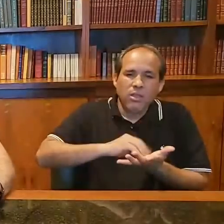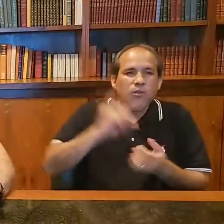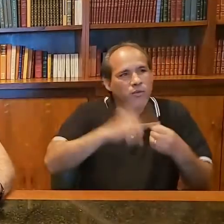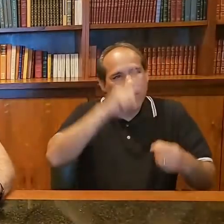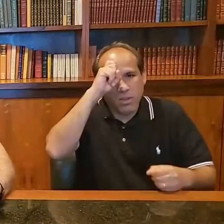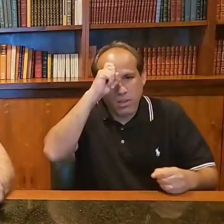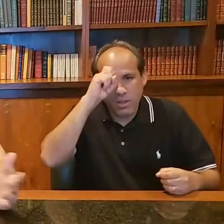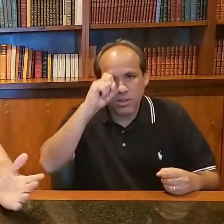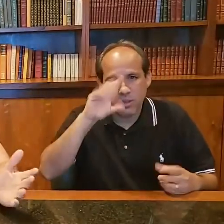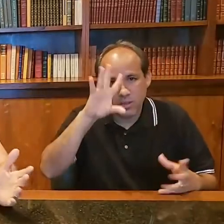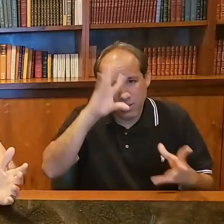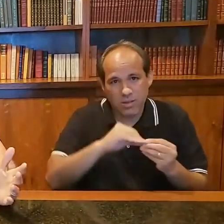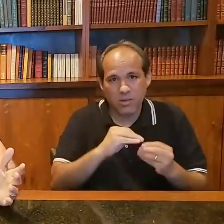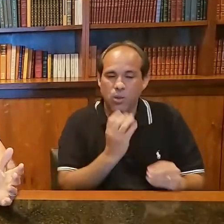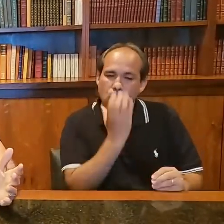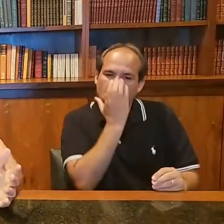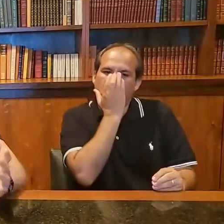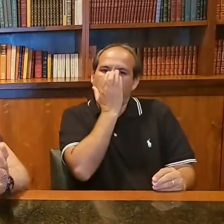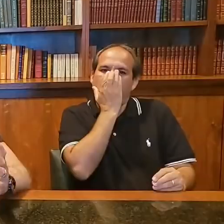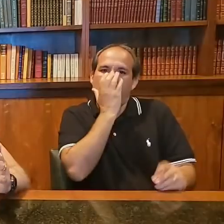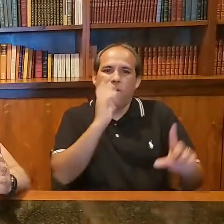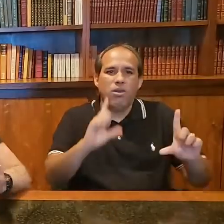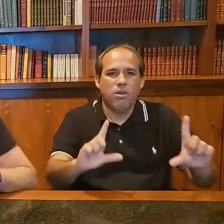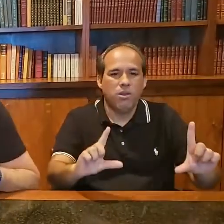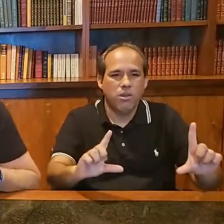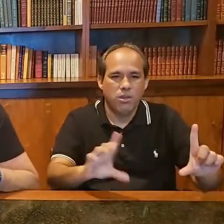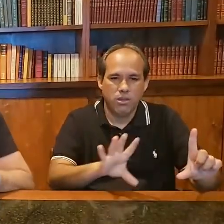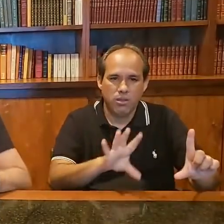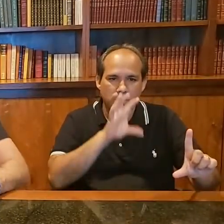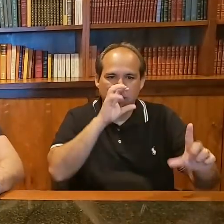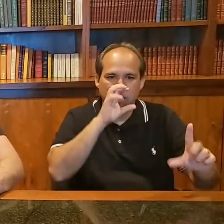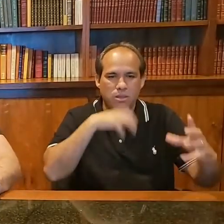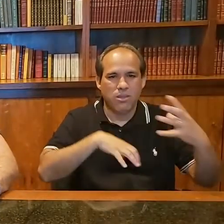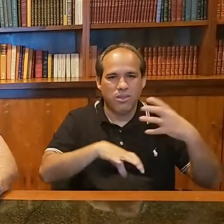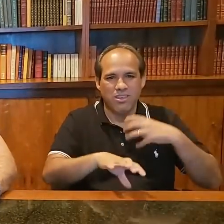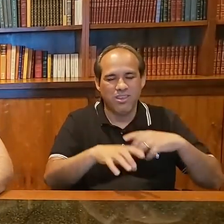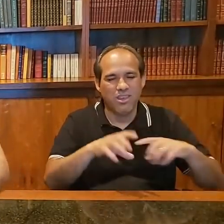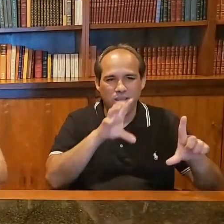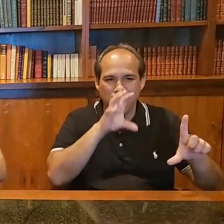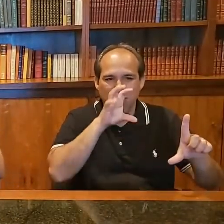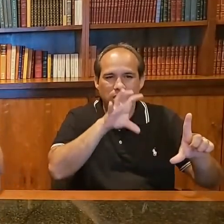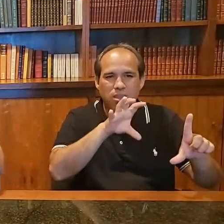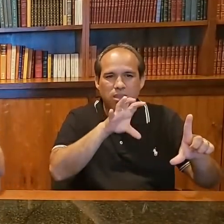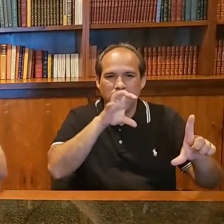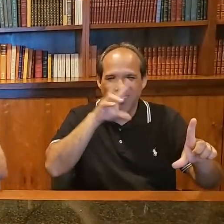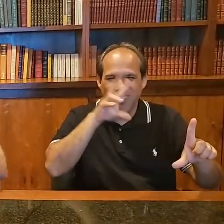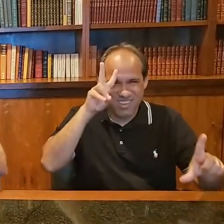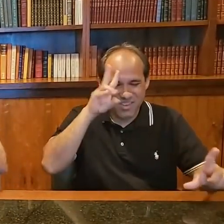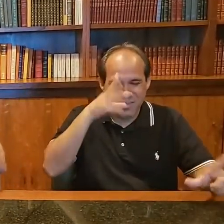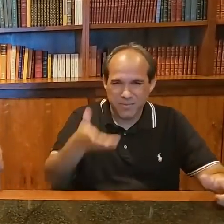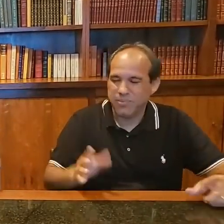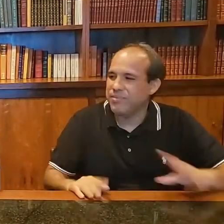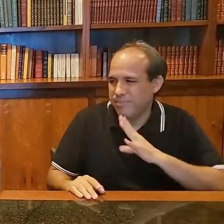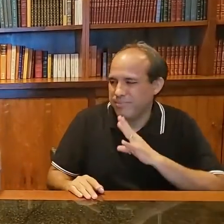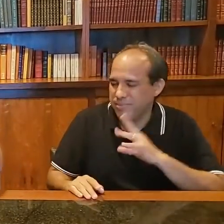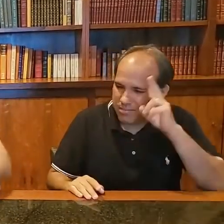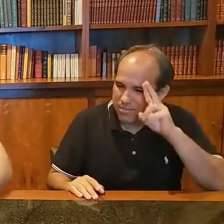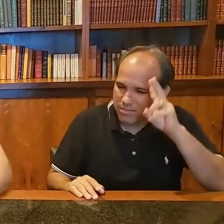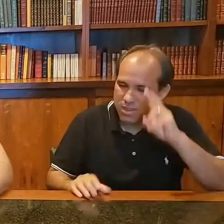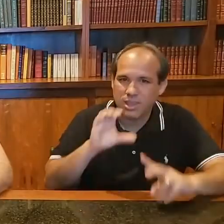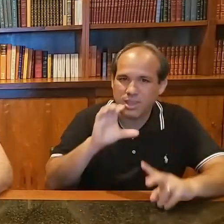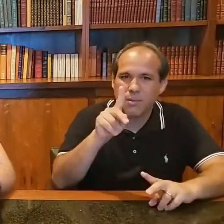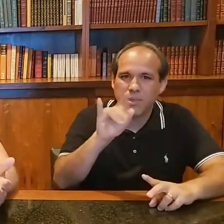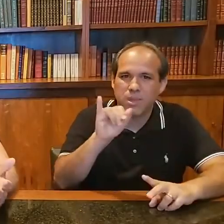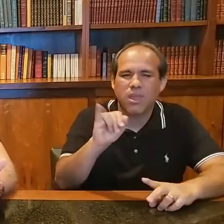quê? Entubado. Tá certo? Eu lembro disso. E obviamente a CPI tinha